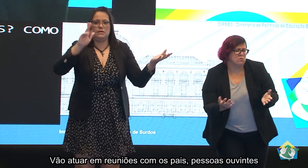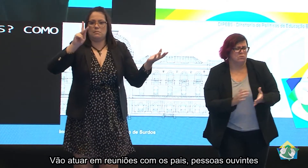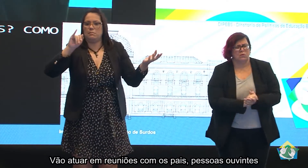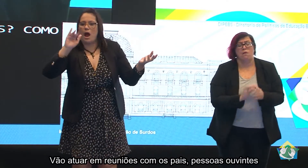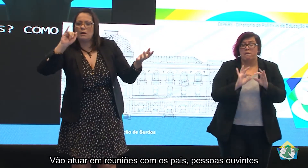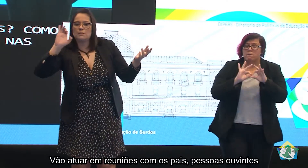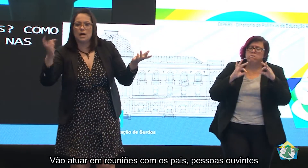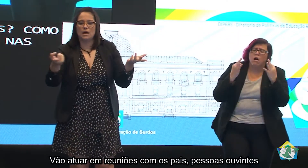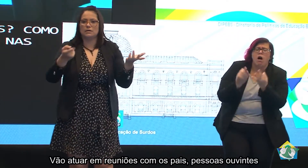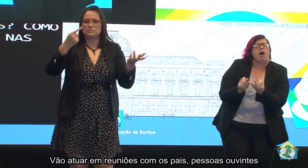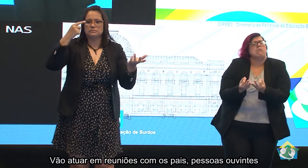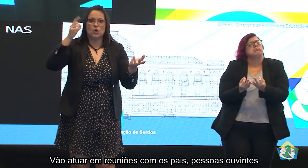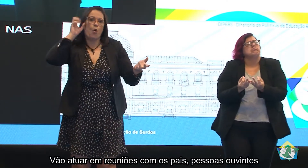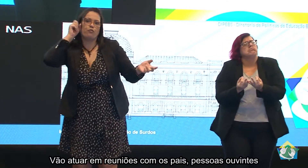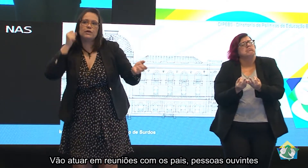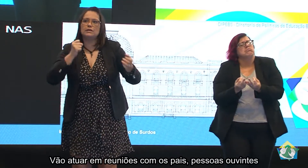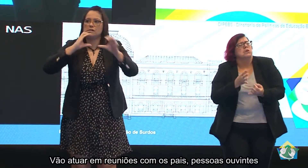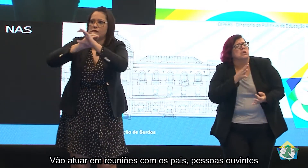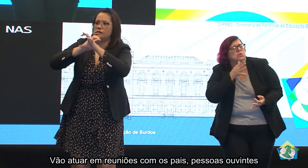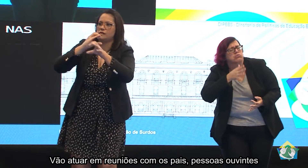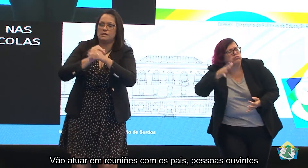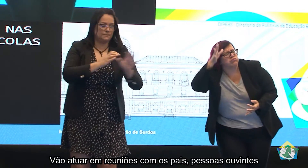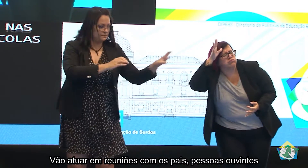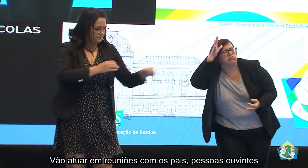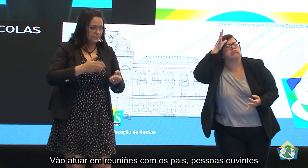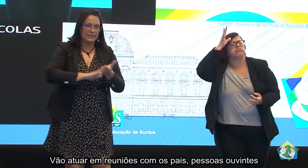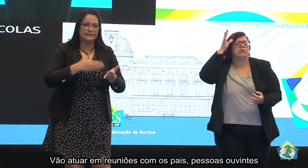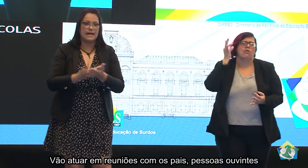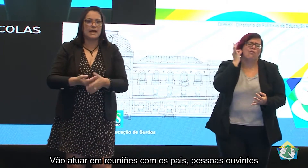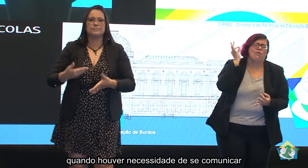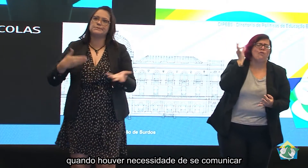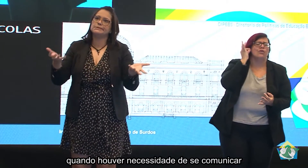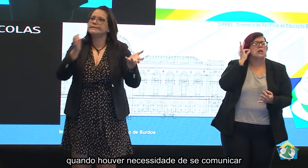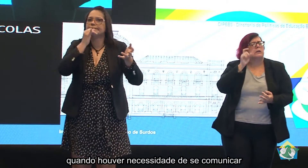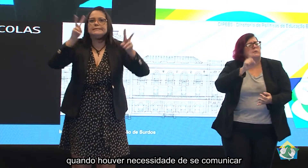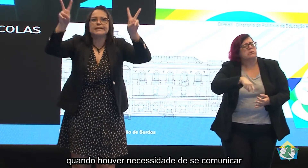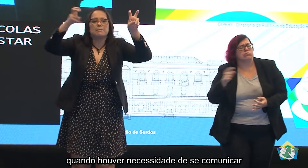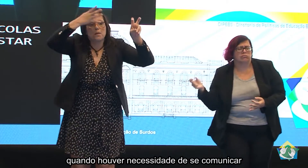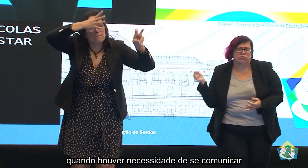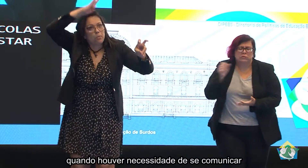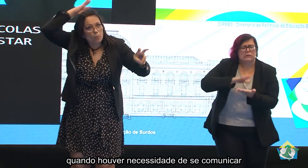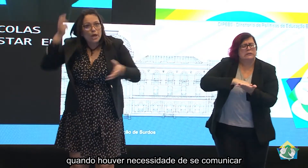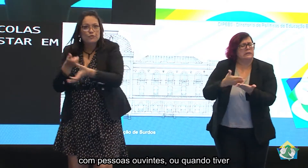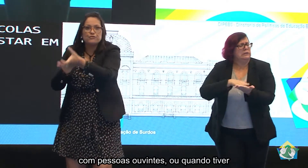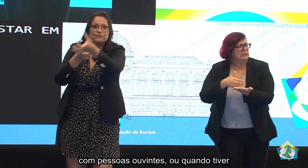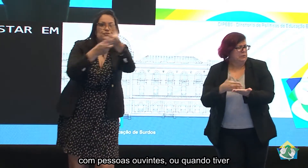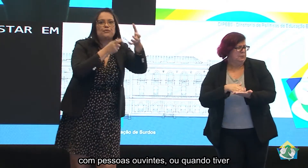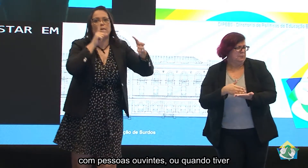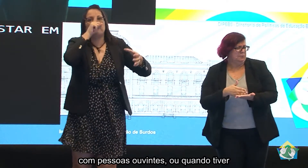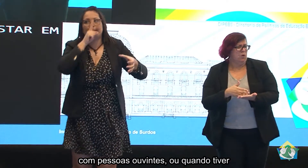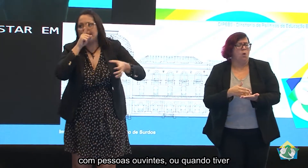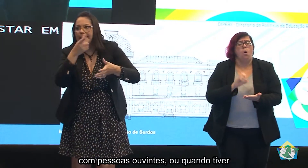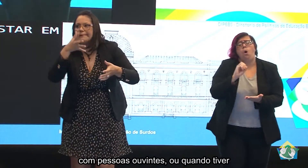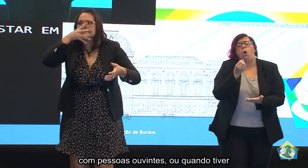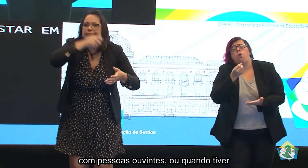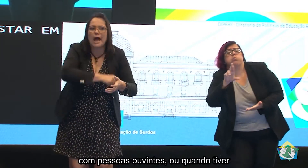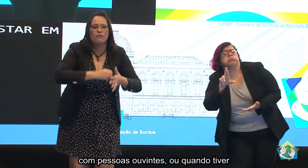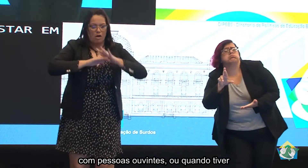Vão atuar em reuniões com os pais, com pessoas ouvintes, quando houver necessidade de se comunicar com pessoas